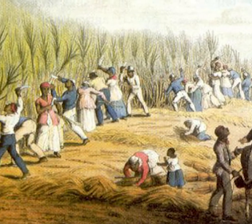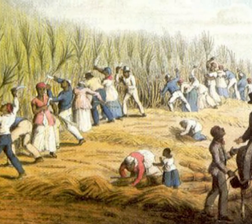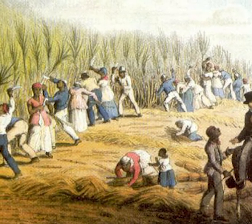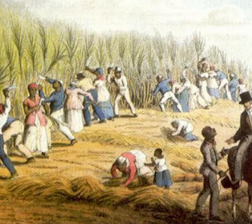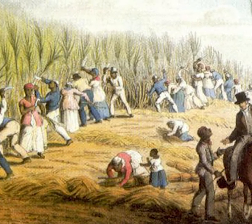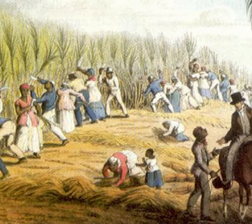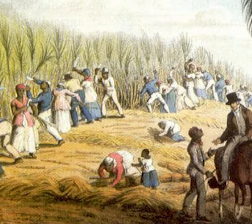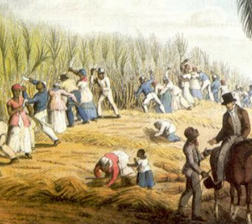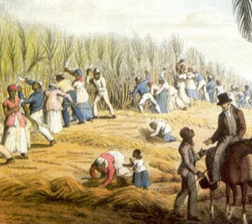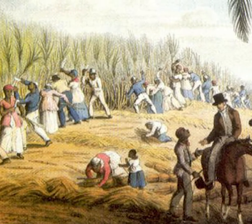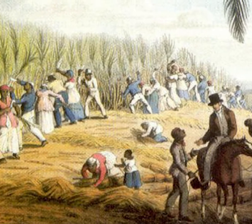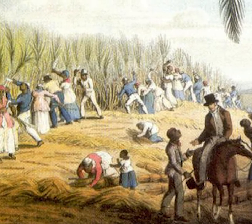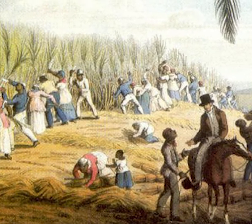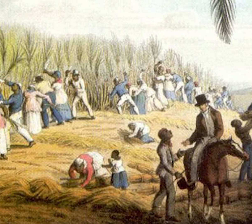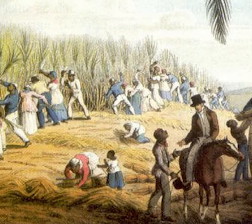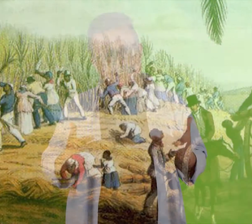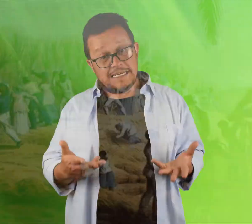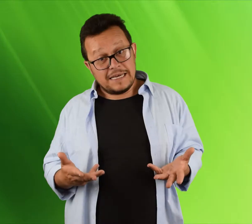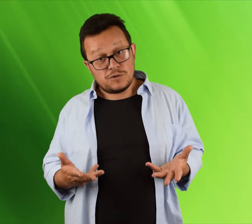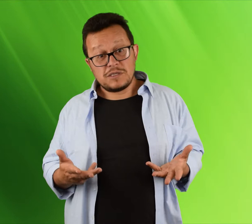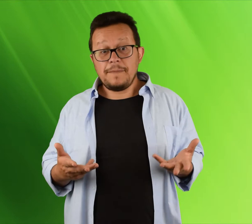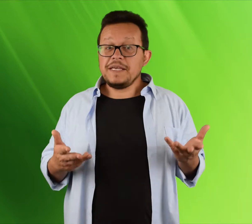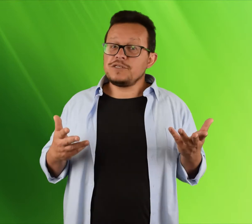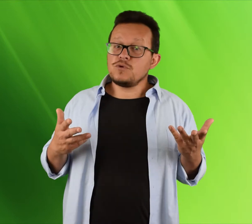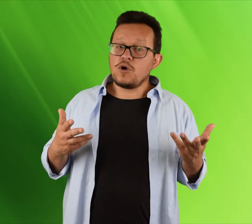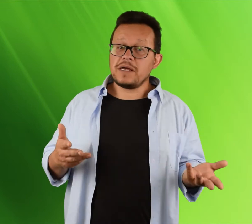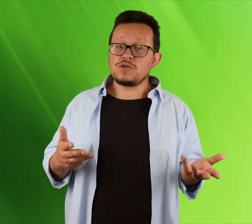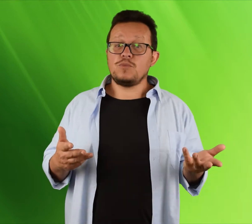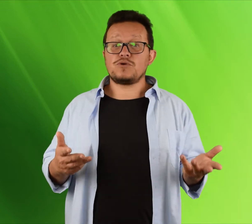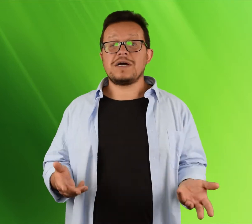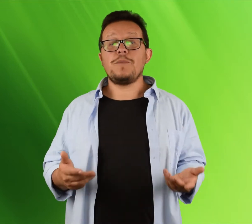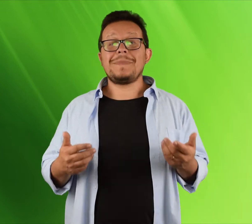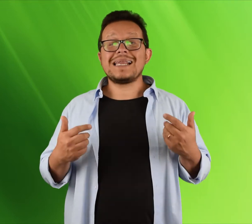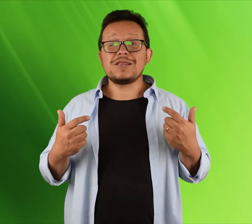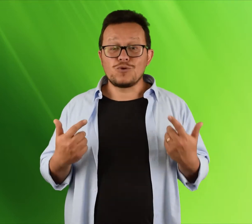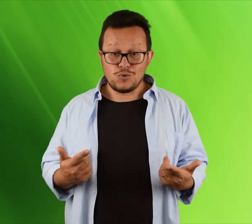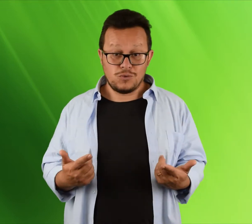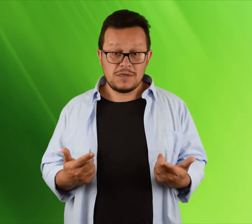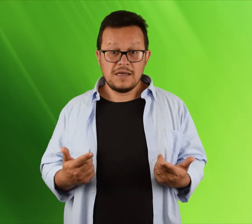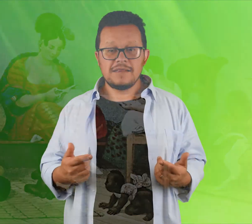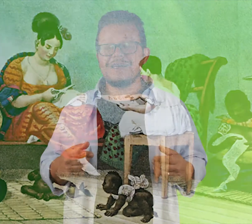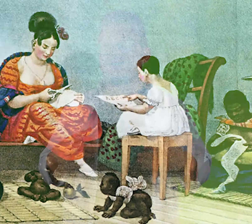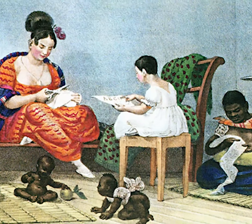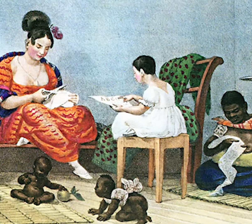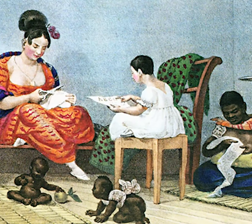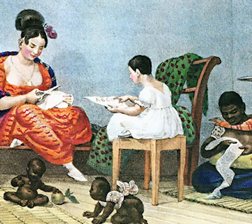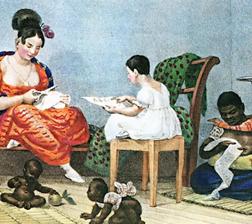poucos alimentos básicos. Os brasileiros dependiam do comércio com Portugal para tudo, desde comprar